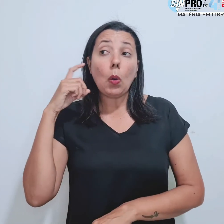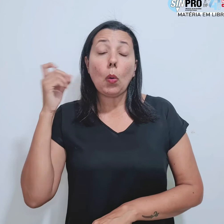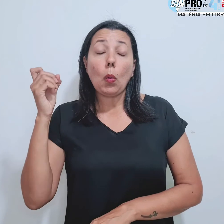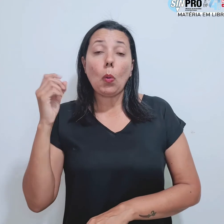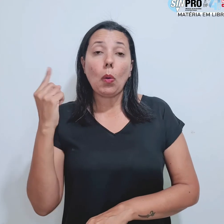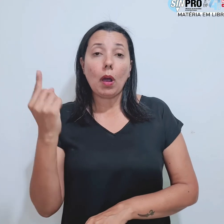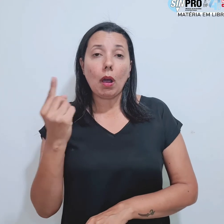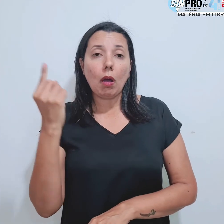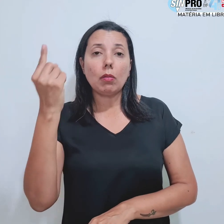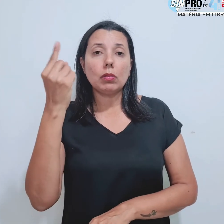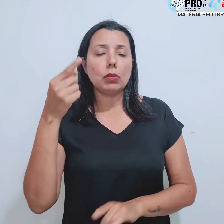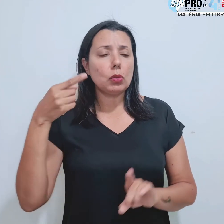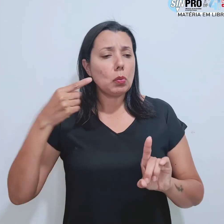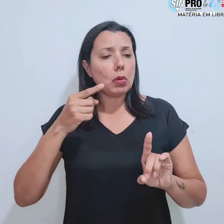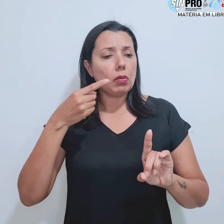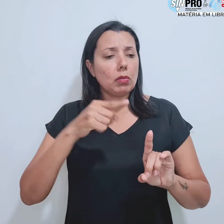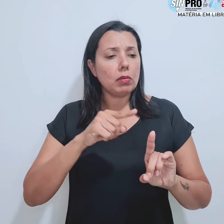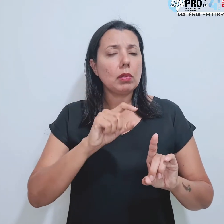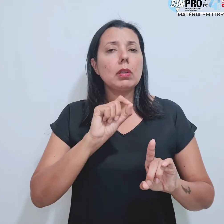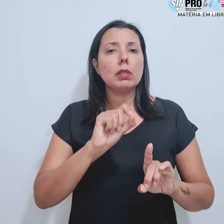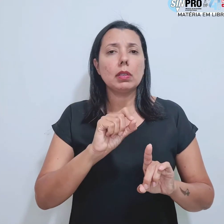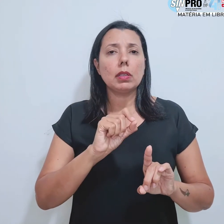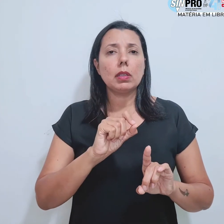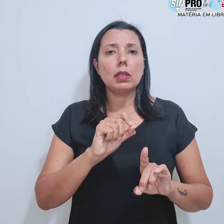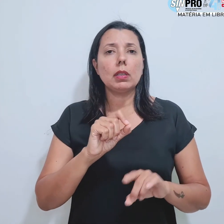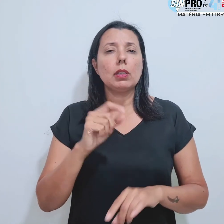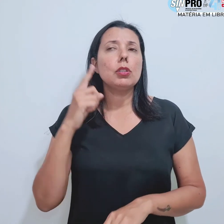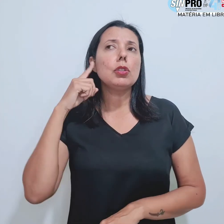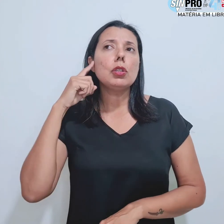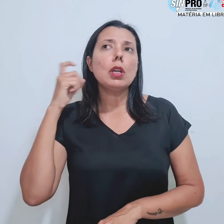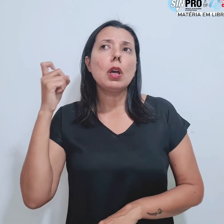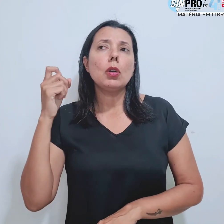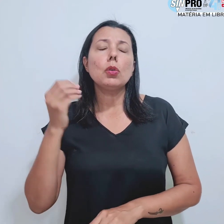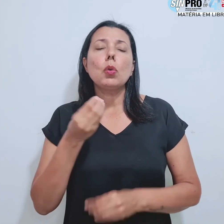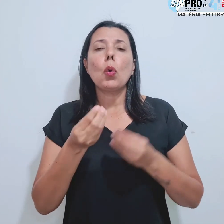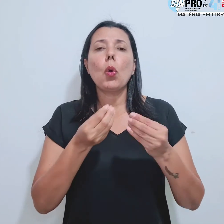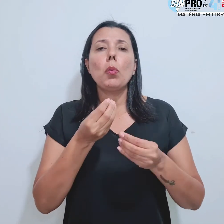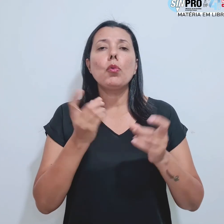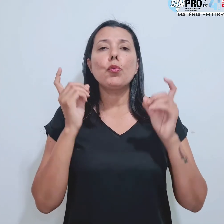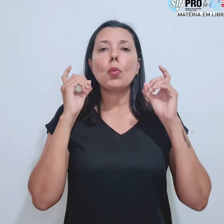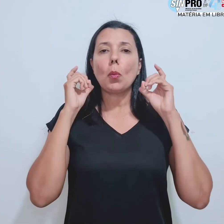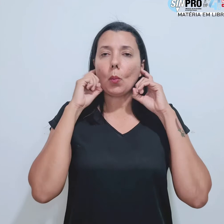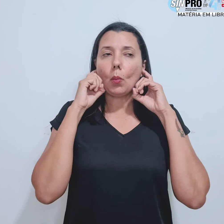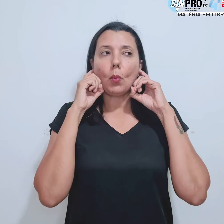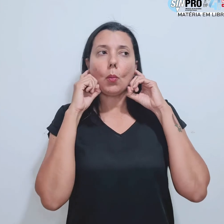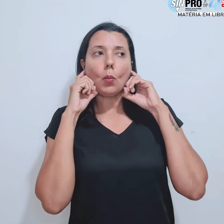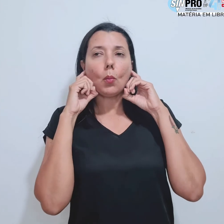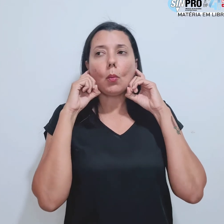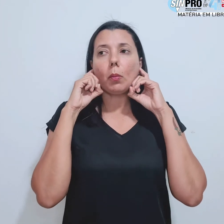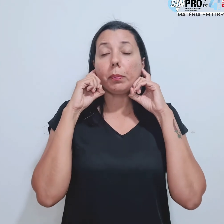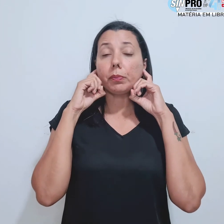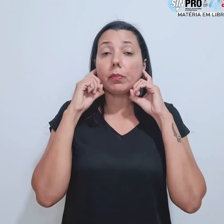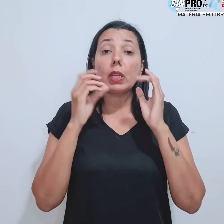alto provocado por dispositivos de áudio como fones de ouvido. Dados